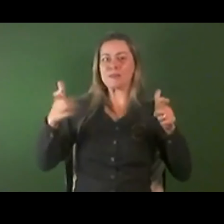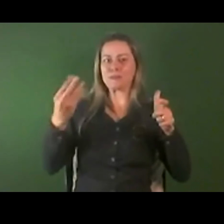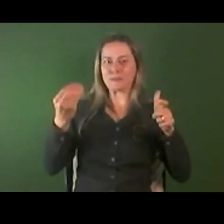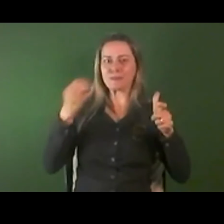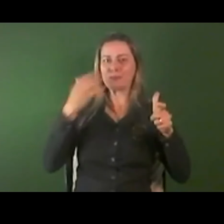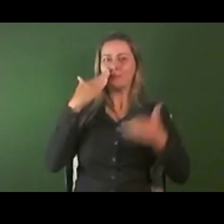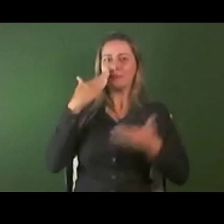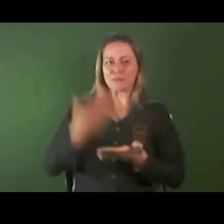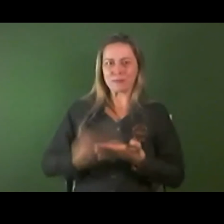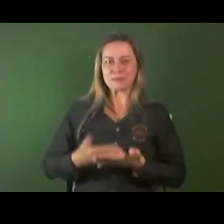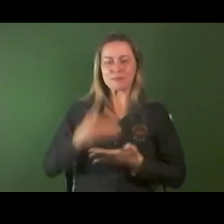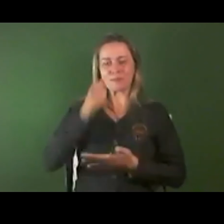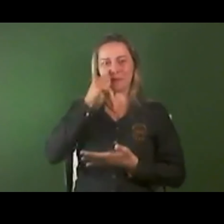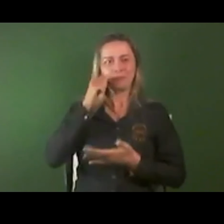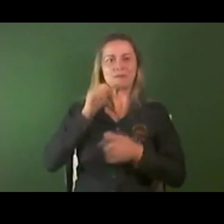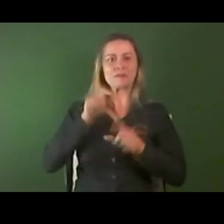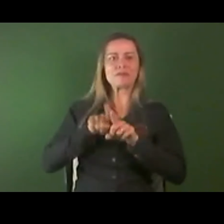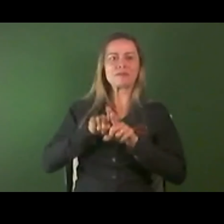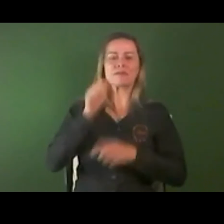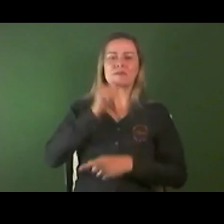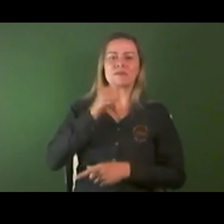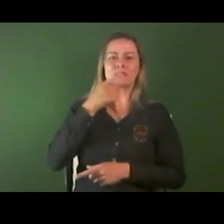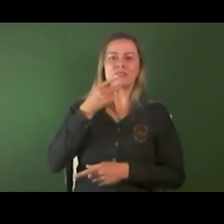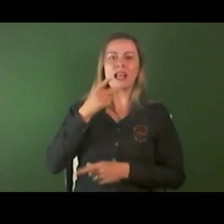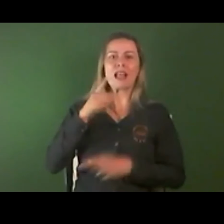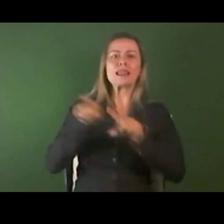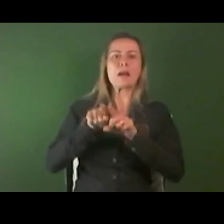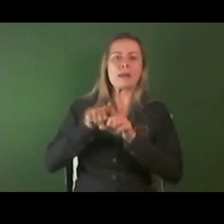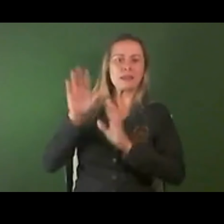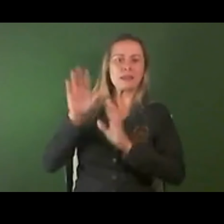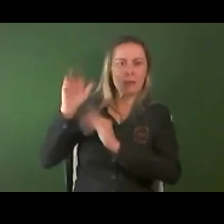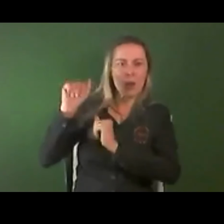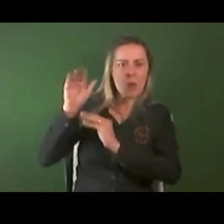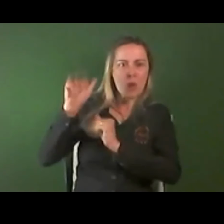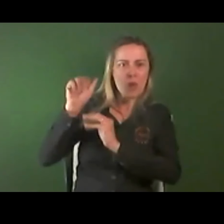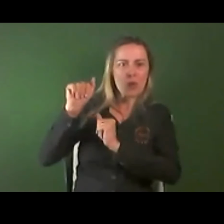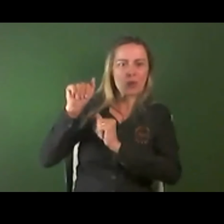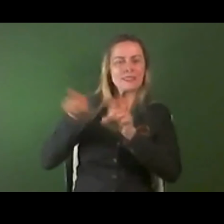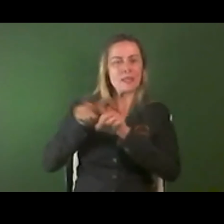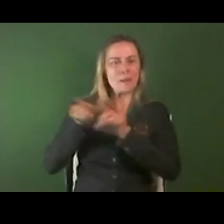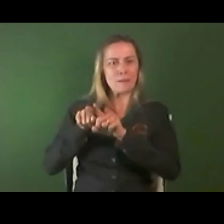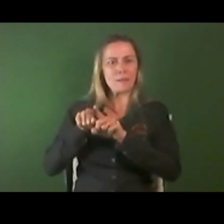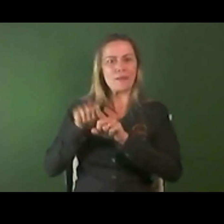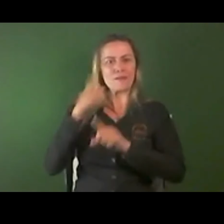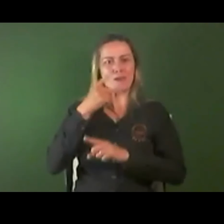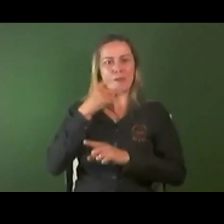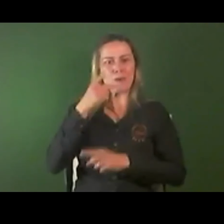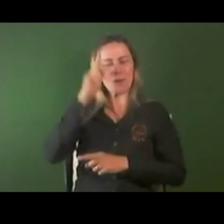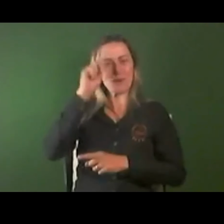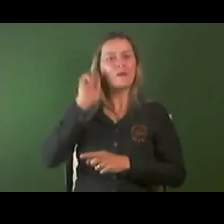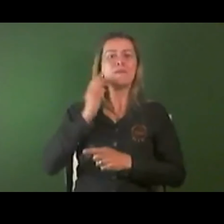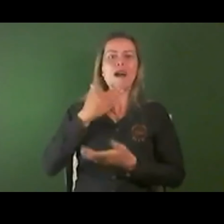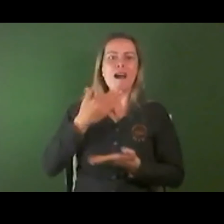E também passar para o espanhol, porque acho, Marcelo, que é